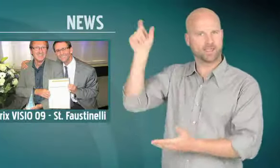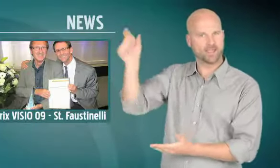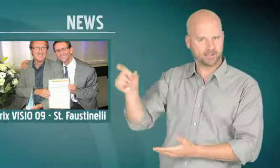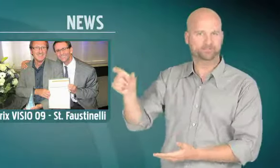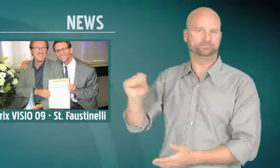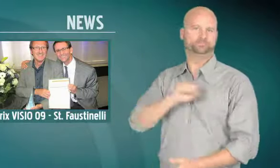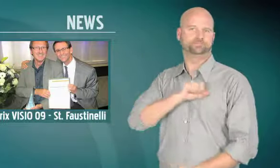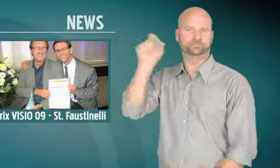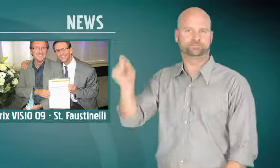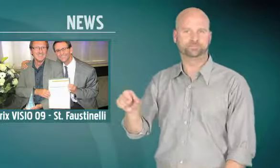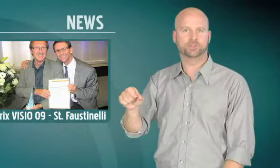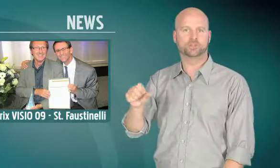Gewinner Stefan Faustinelli.